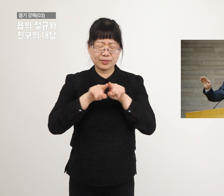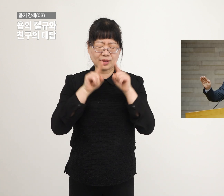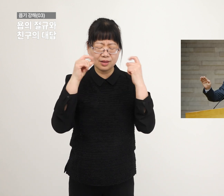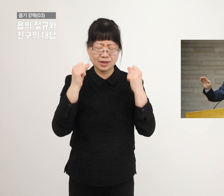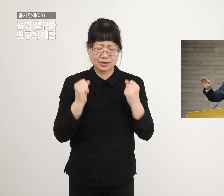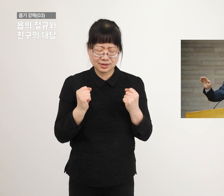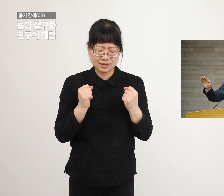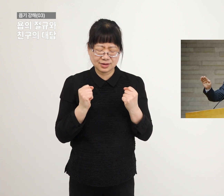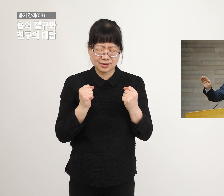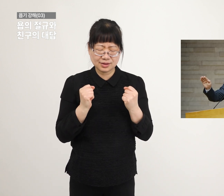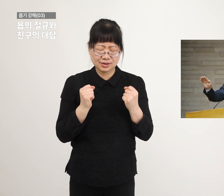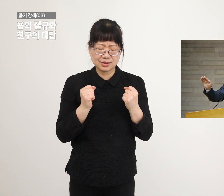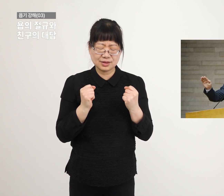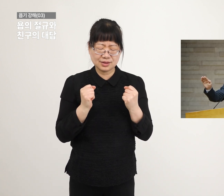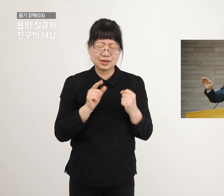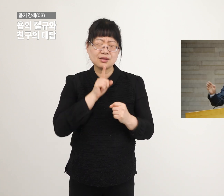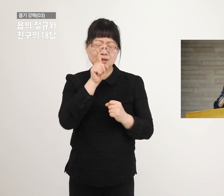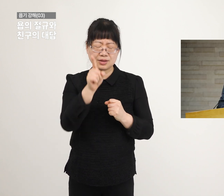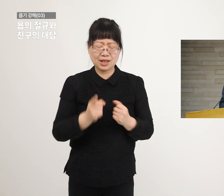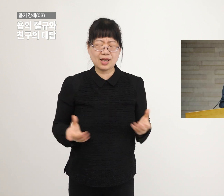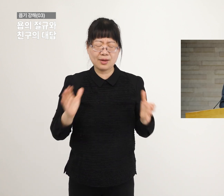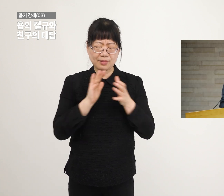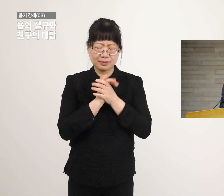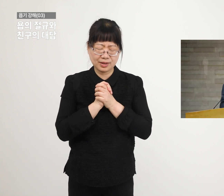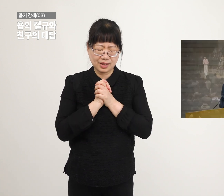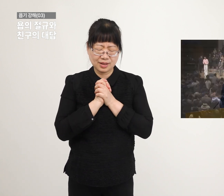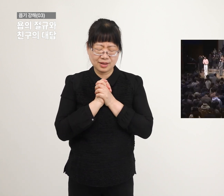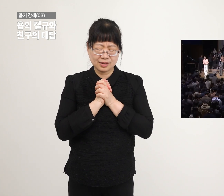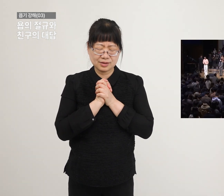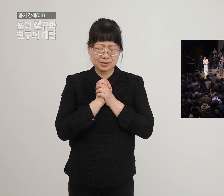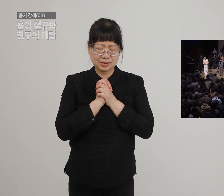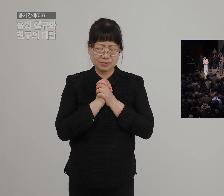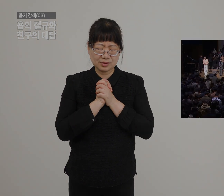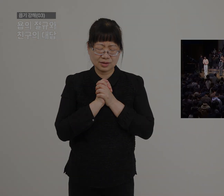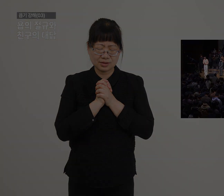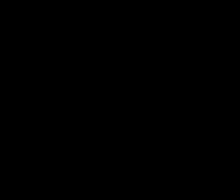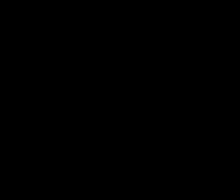영원토록 함께 있을지어다. 아멘.